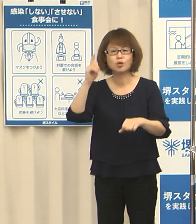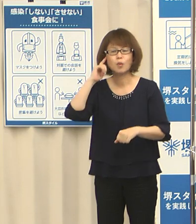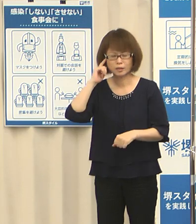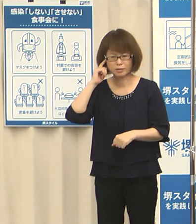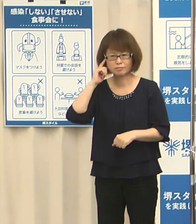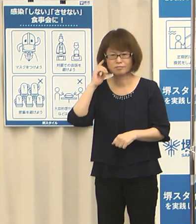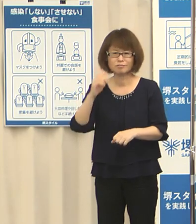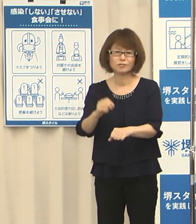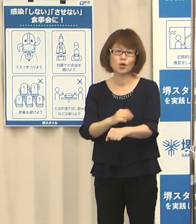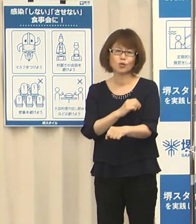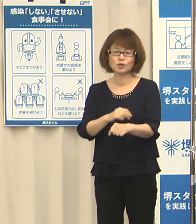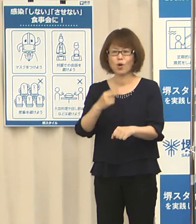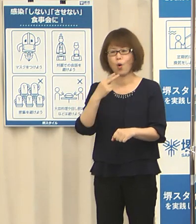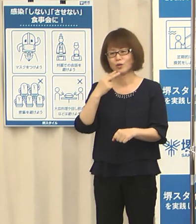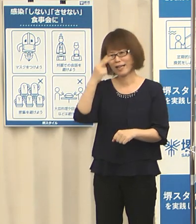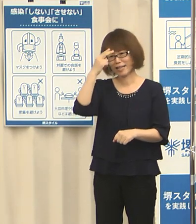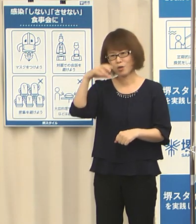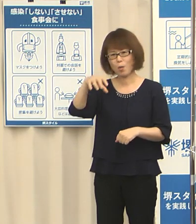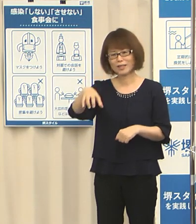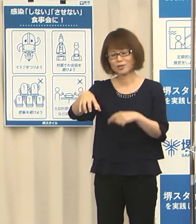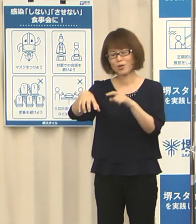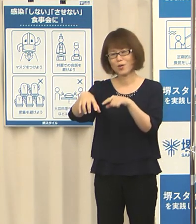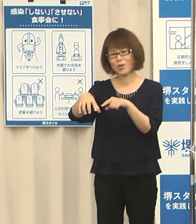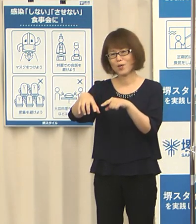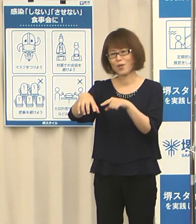酒を伴う場所であれば、最初は皆さん